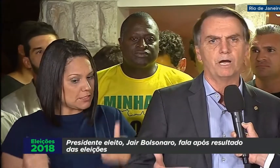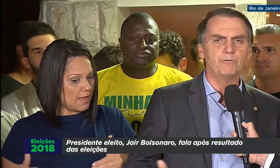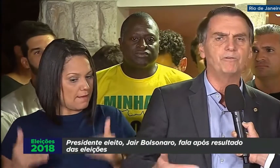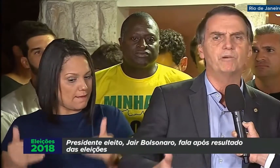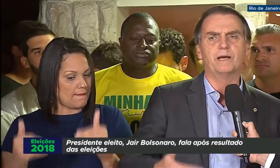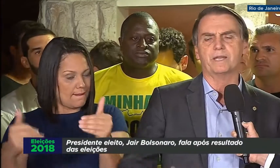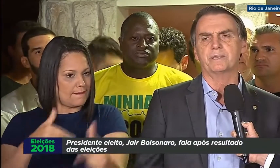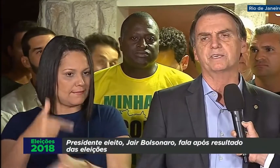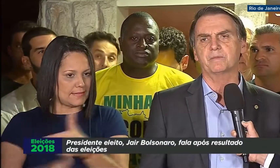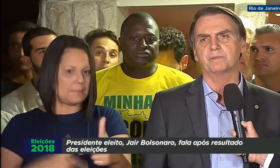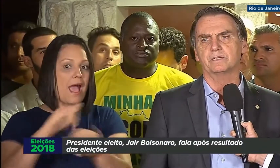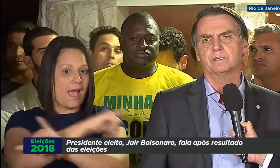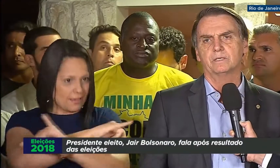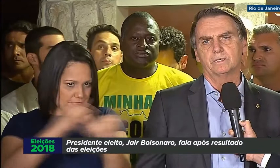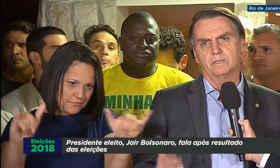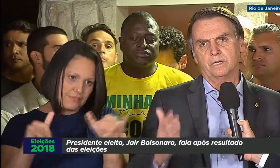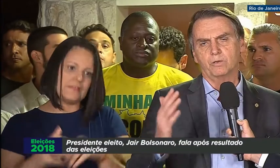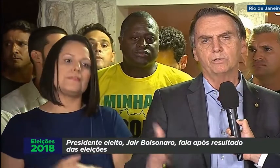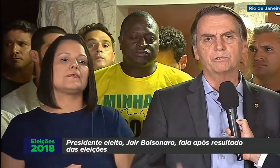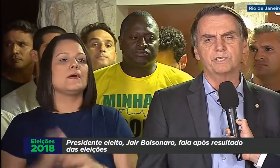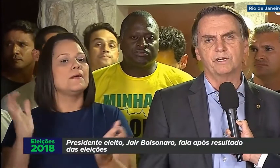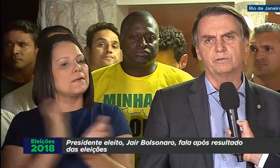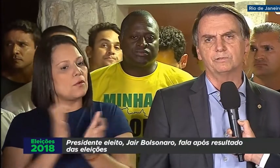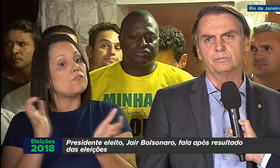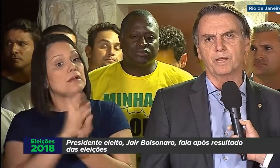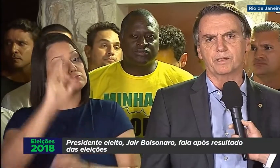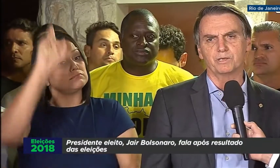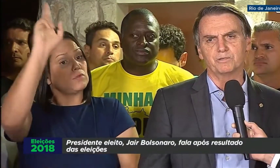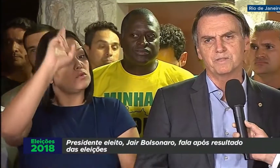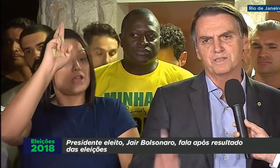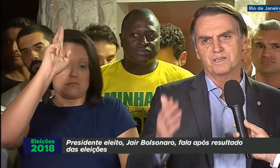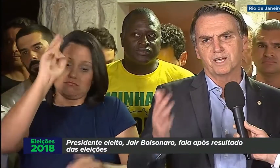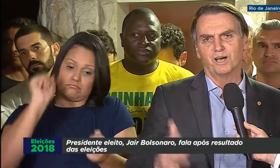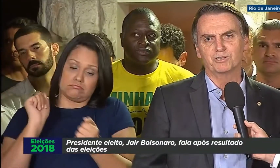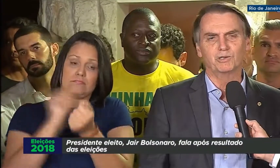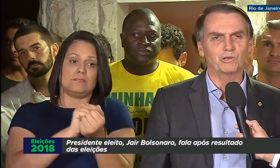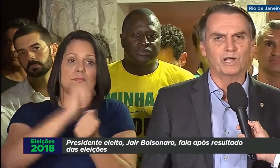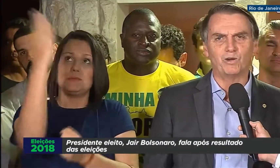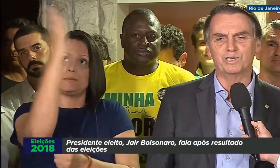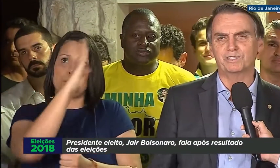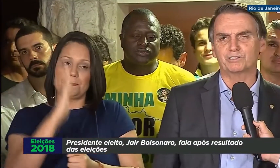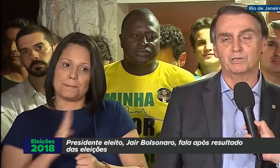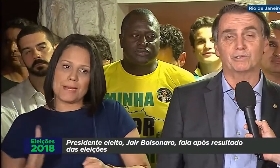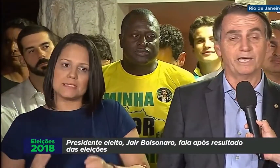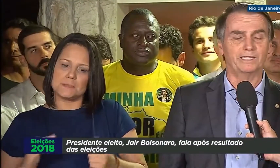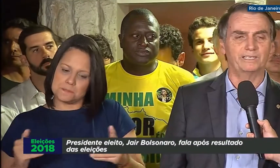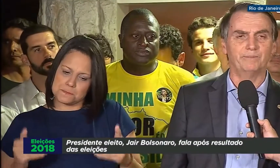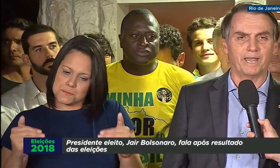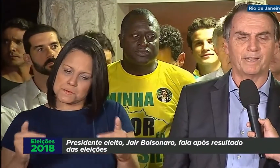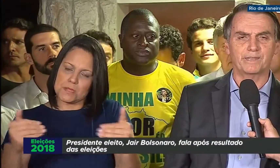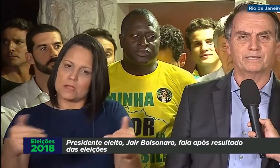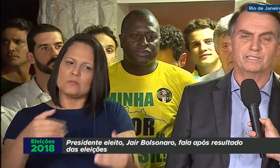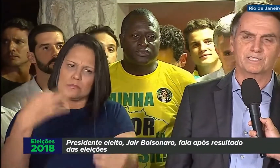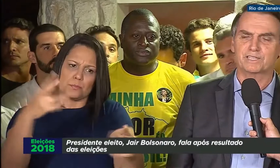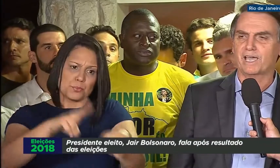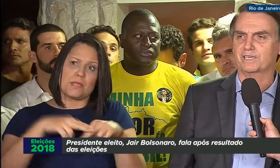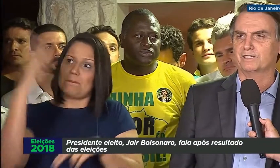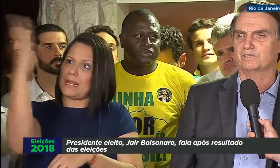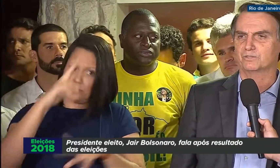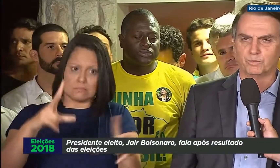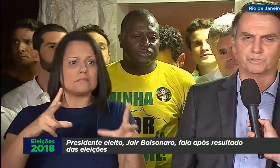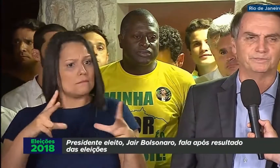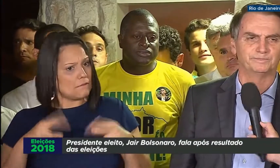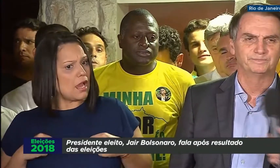pessoas que, ao formar essa equipe, conduzirão o Brasil ao seu local, ao seu lugar que merece de